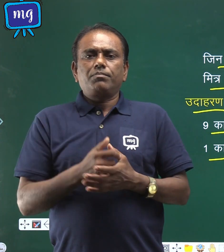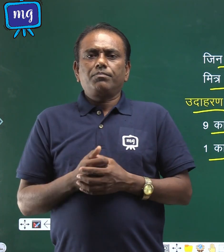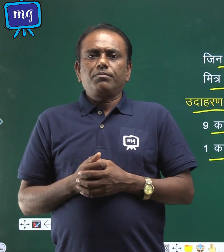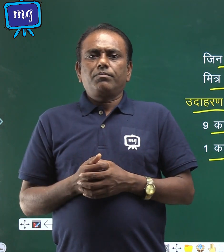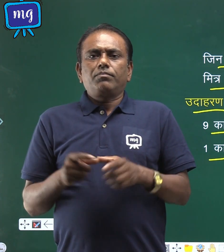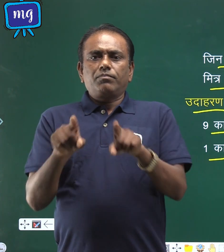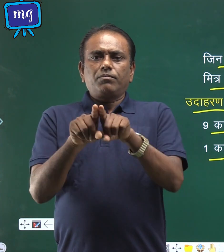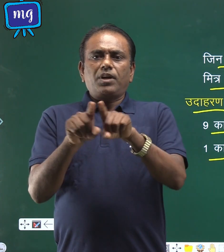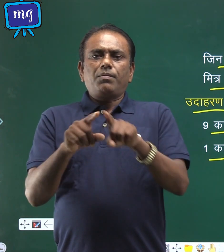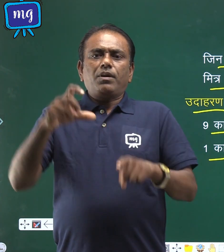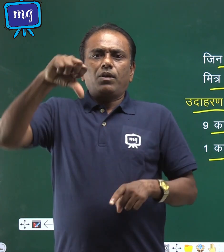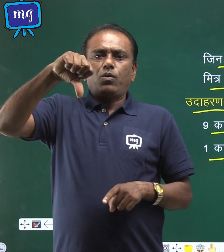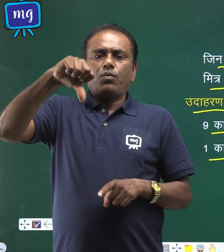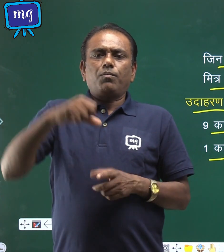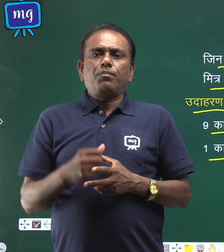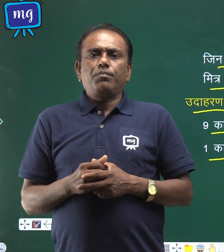बराबर 9,